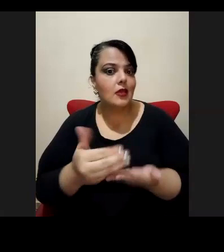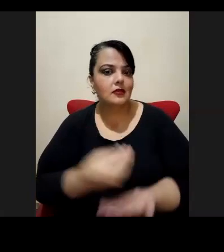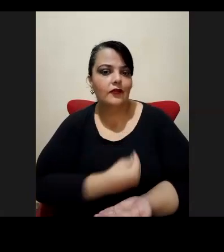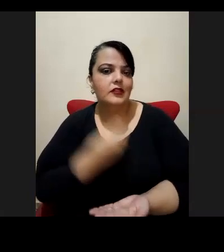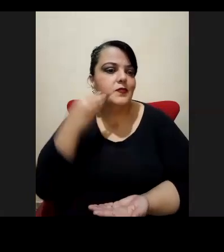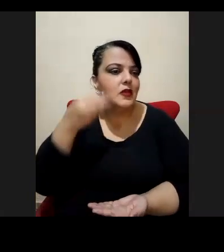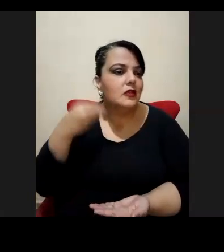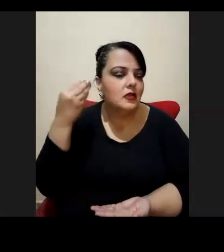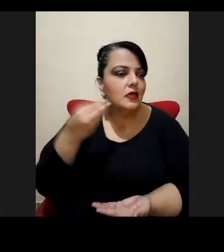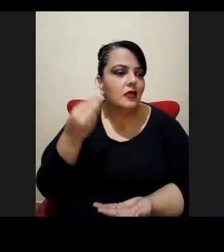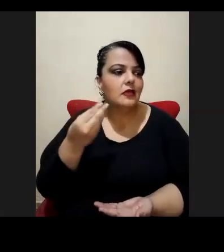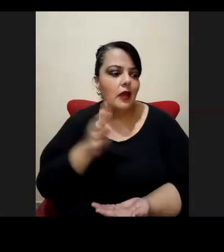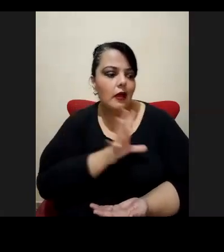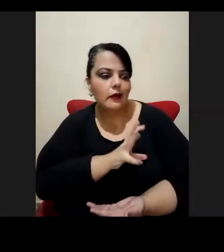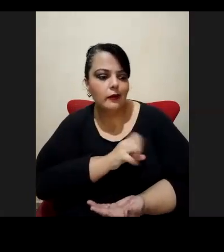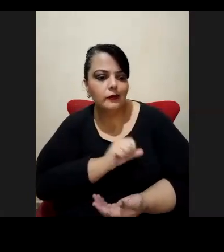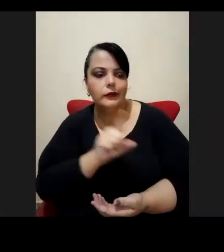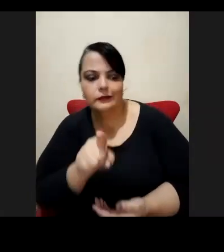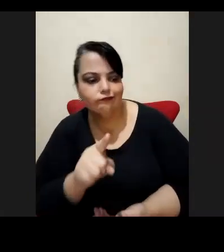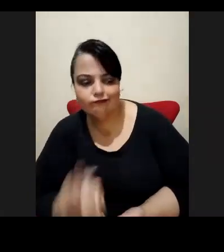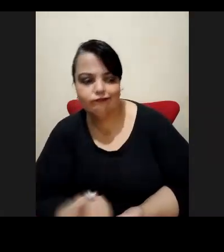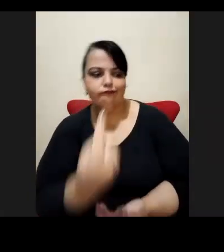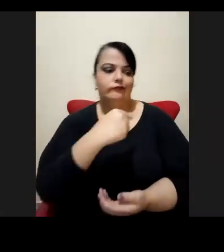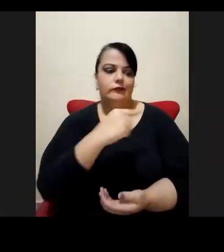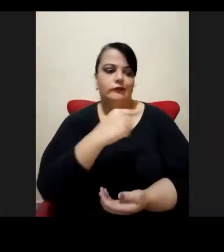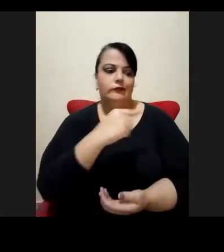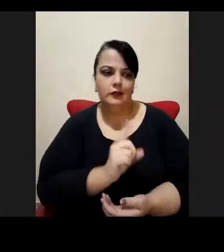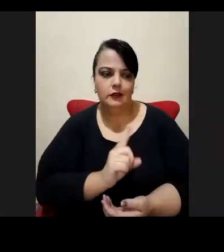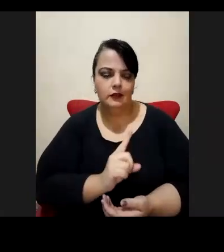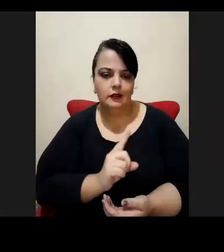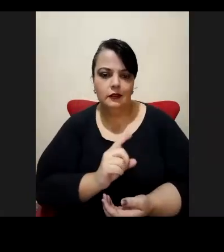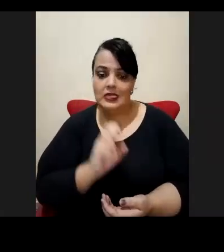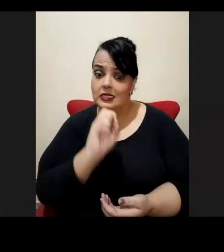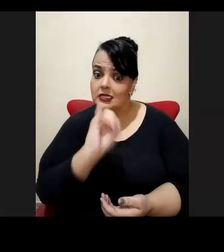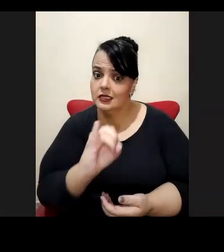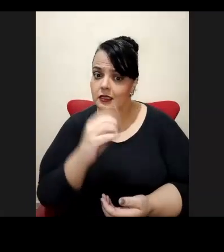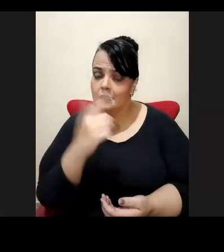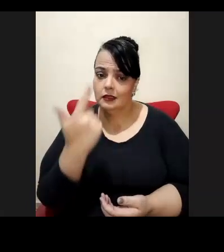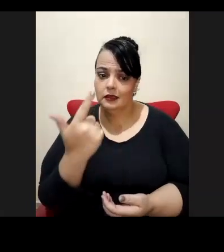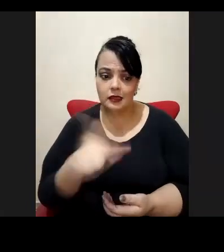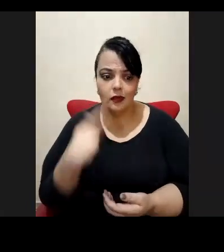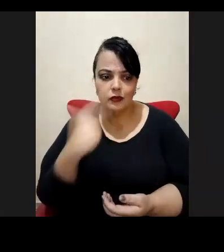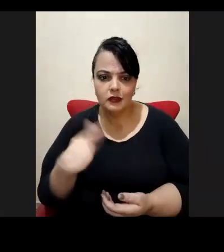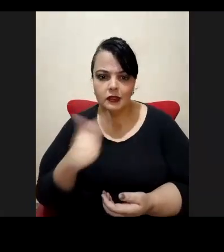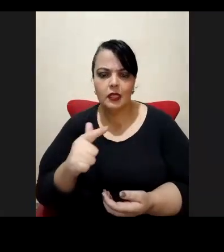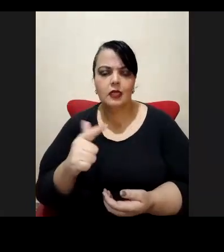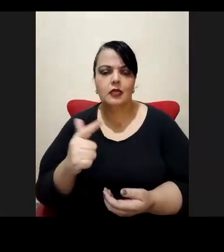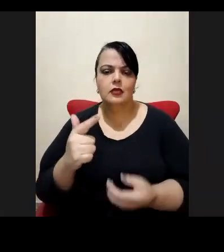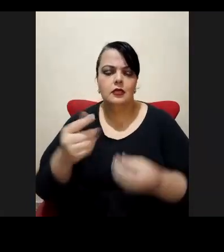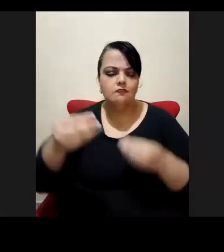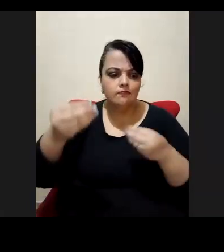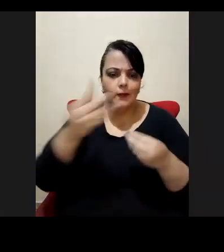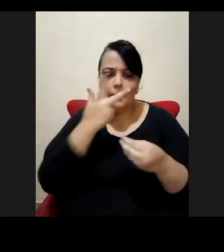correspondido, né? Esses dois momentos, se o sujeito não tiver sido preparado para